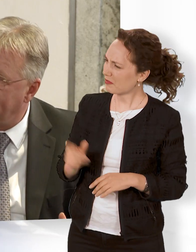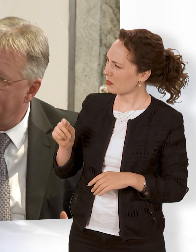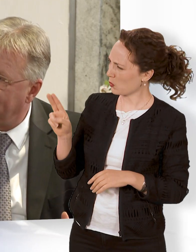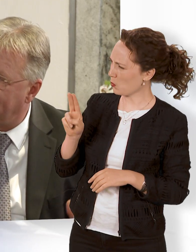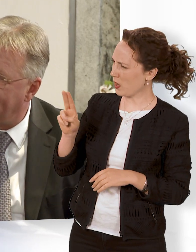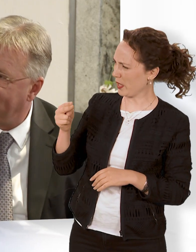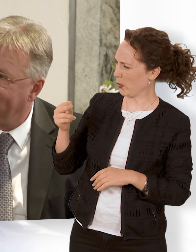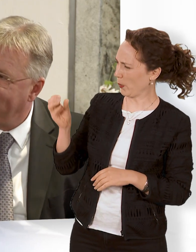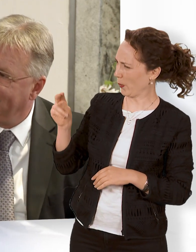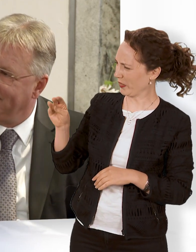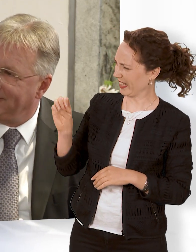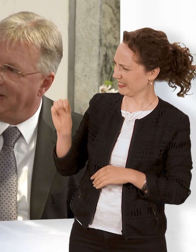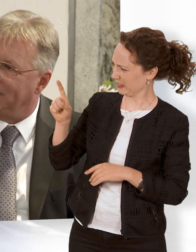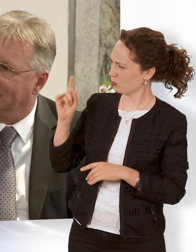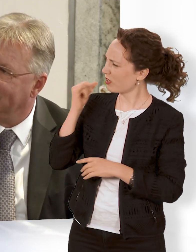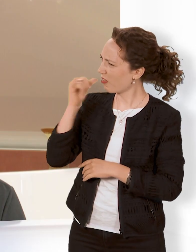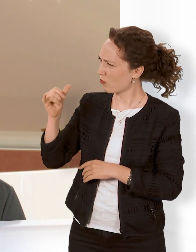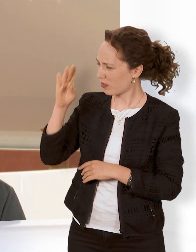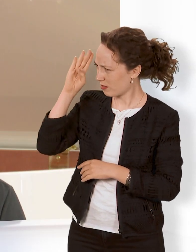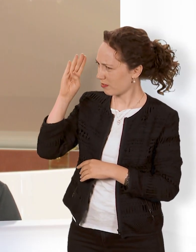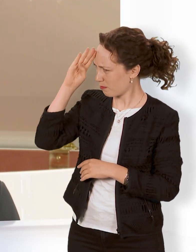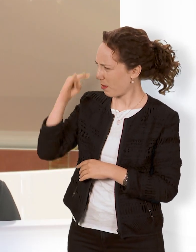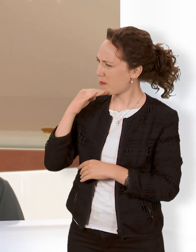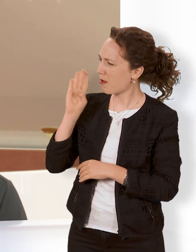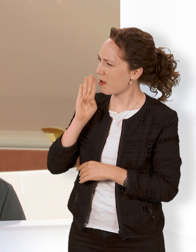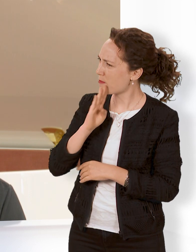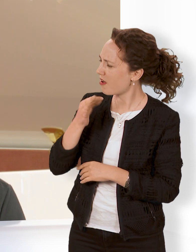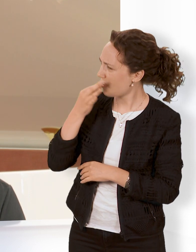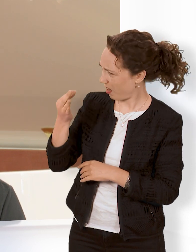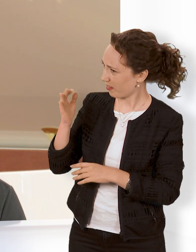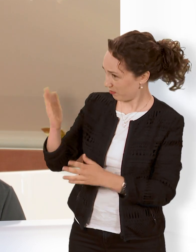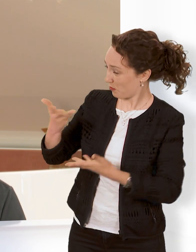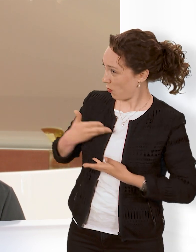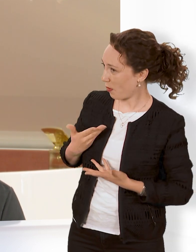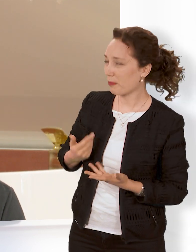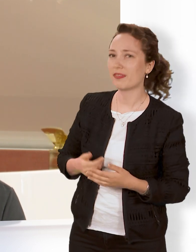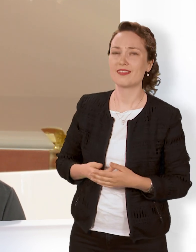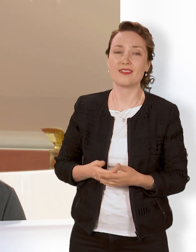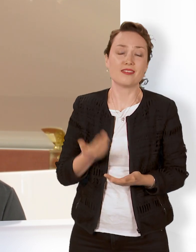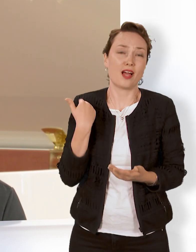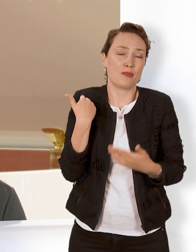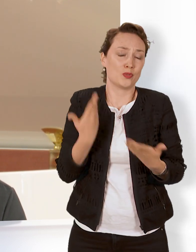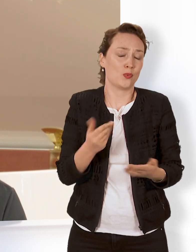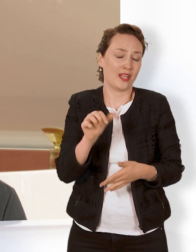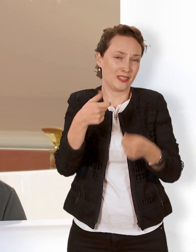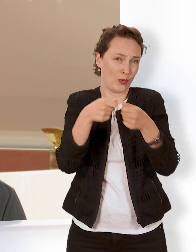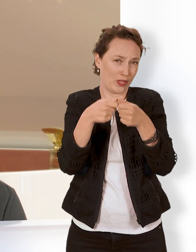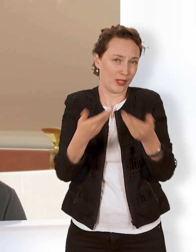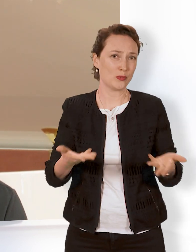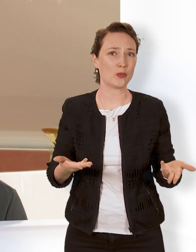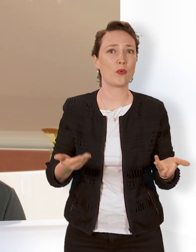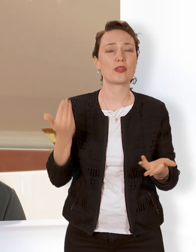Papa und Mama anrufen und fragen, kriegen wir den? Ja, das war damals der erste Kontakt. Da war